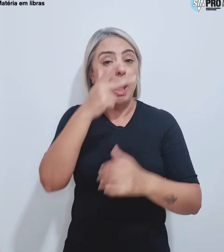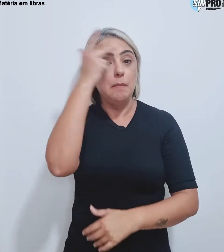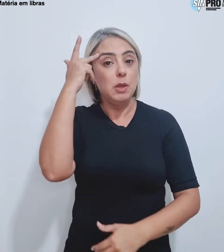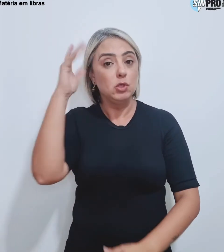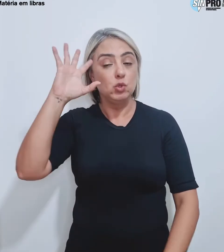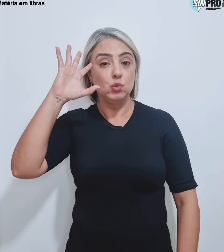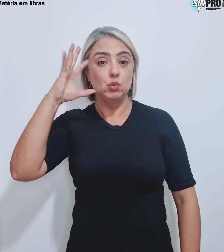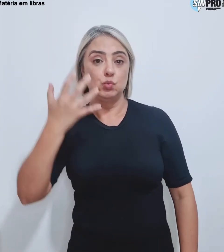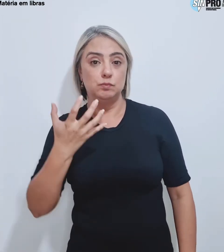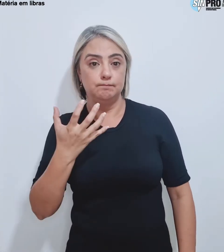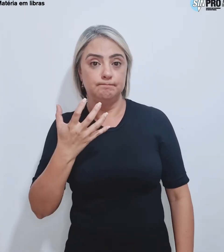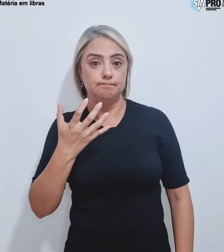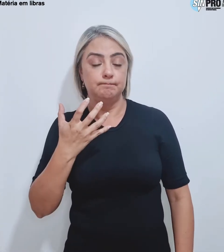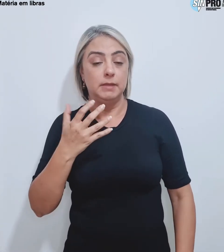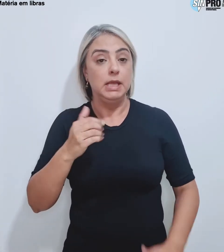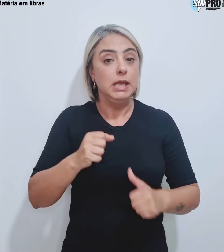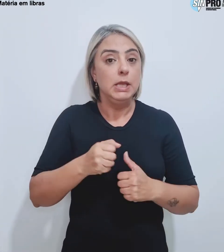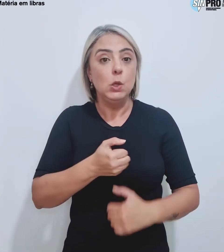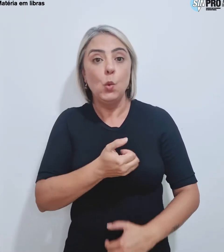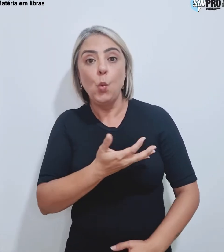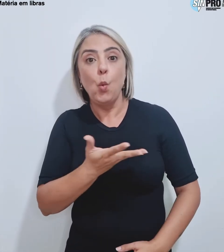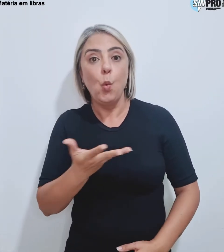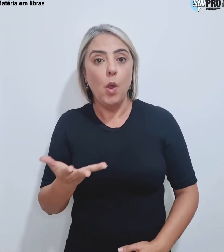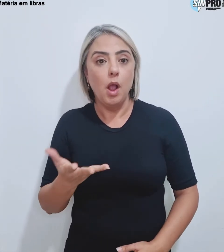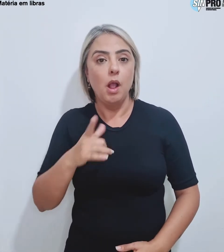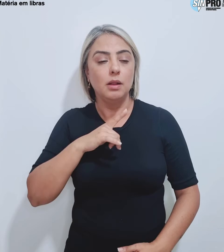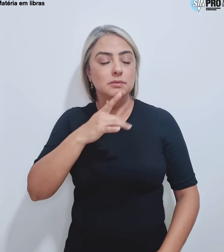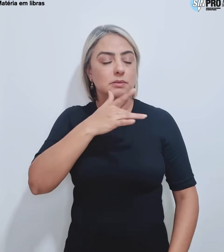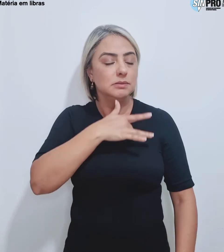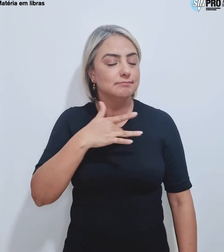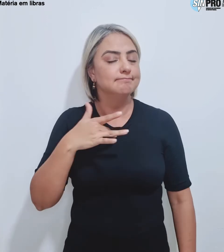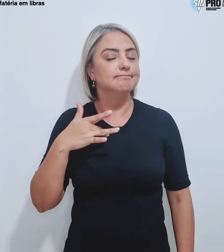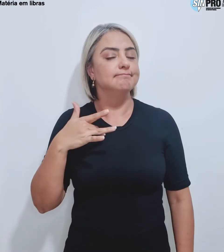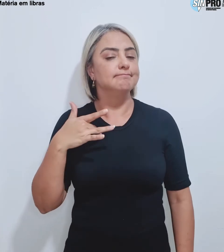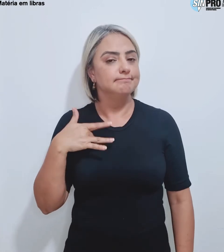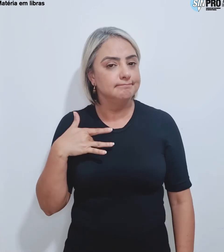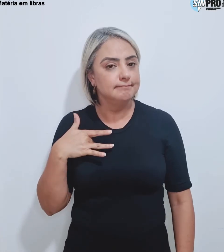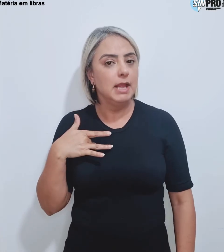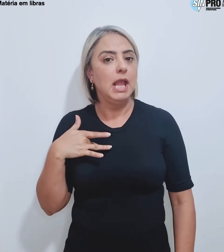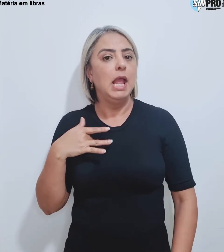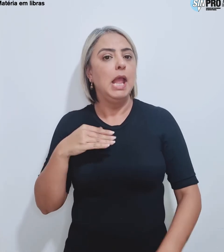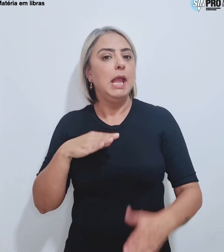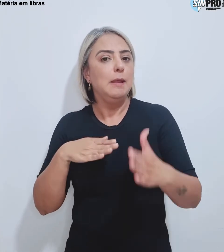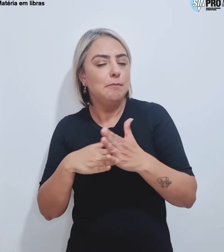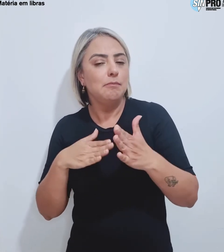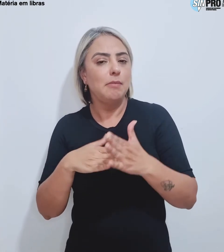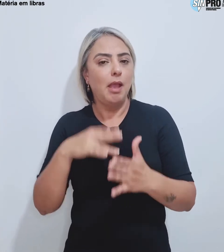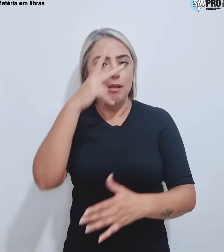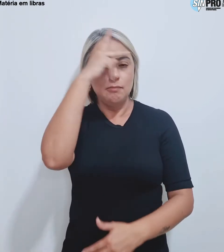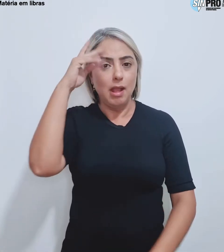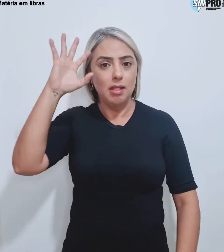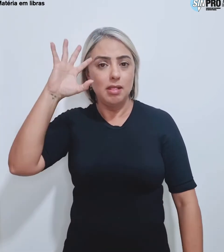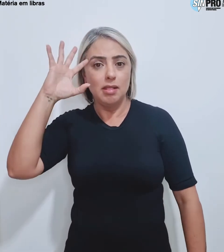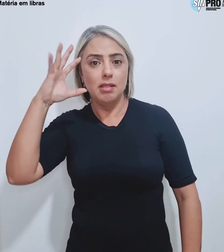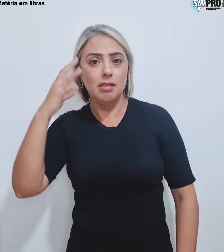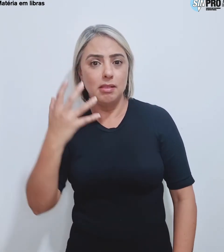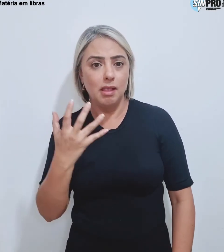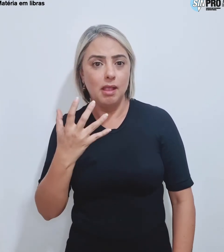pessoas tomem decisões. E quando se trata de saúde, impede que as pessoas tomem